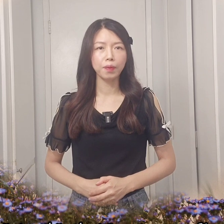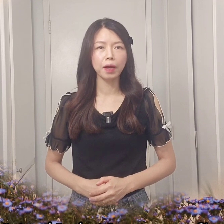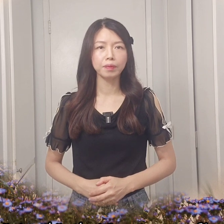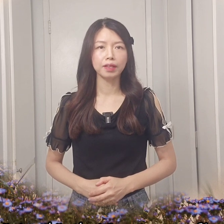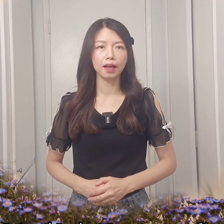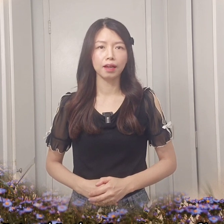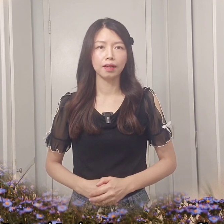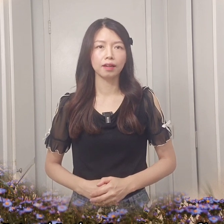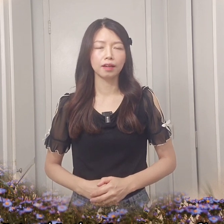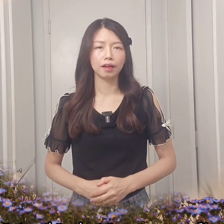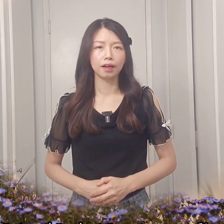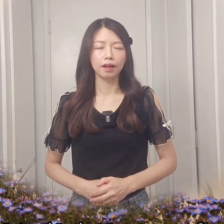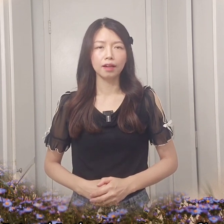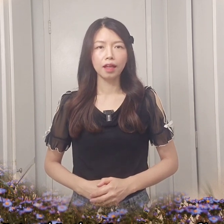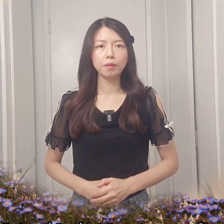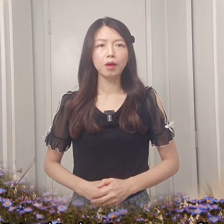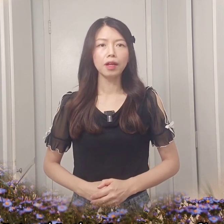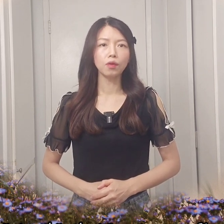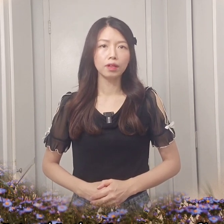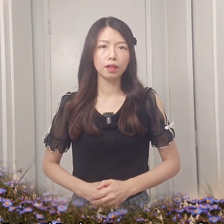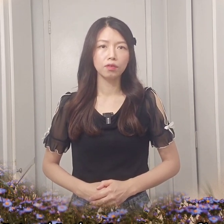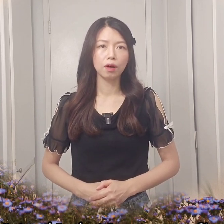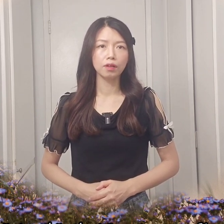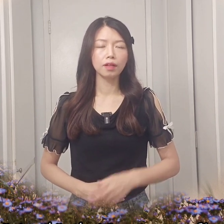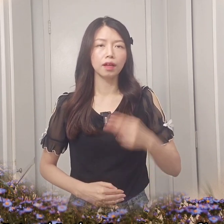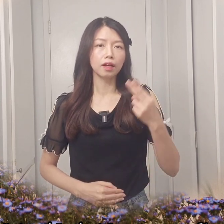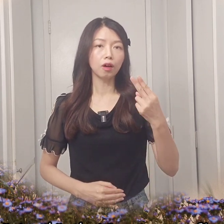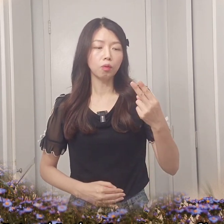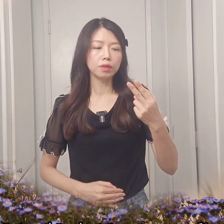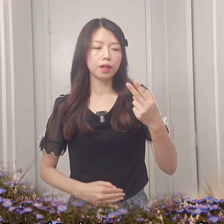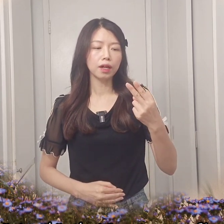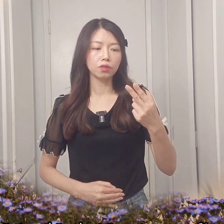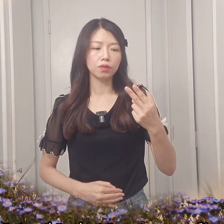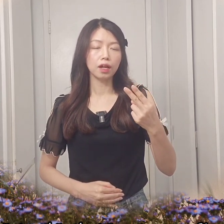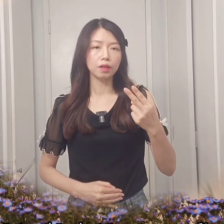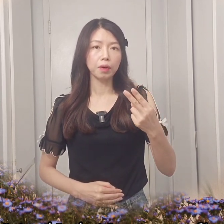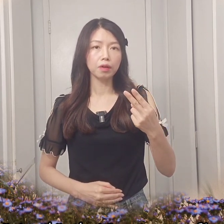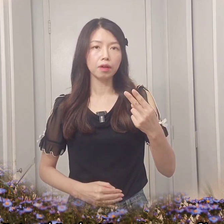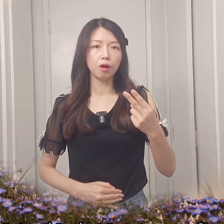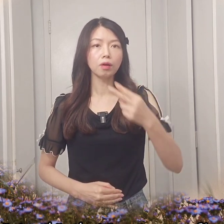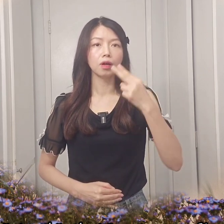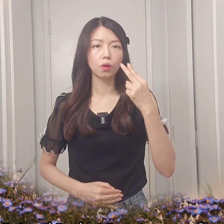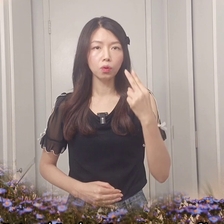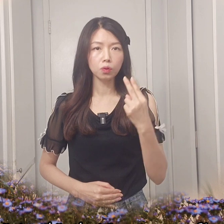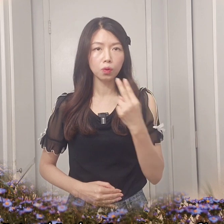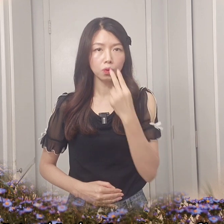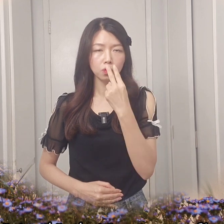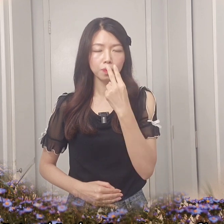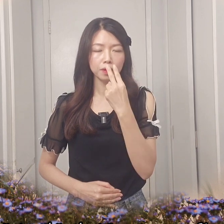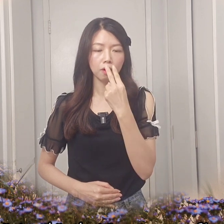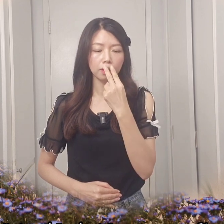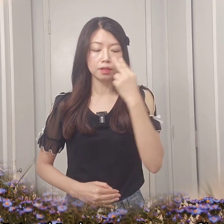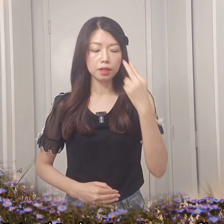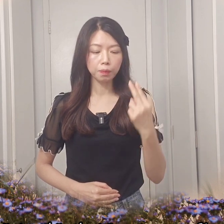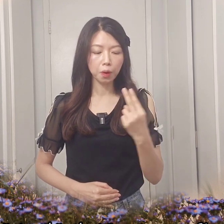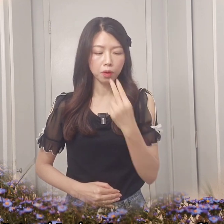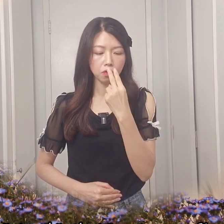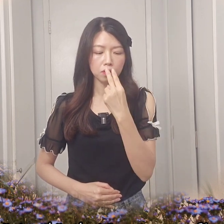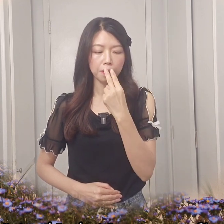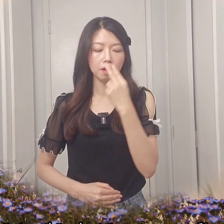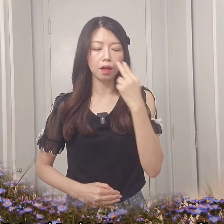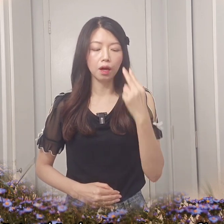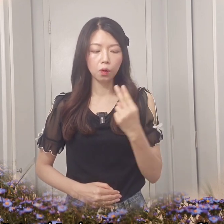주께 예배합니다. 생명이라고 한 뜻의 수어는 검지랑 중지랑 펴서 코 쪽으로 숨이 들어가듯이